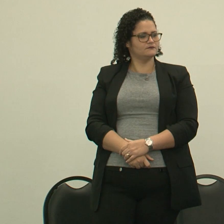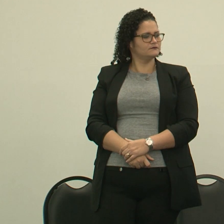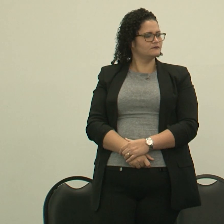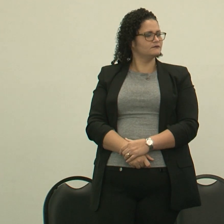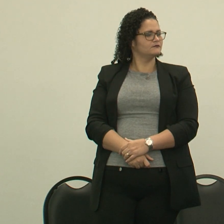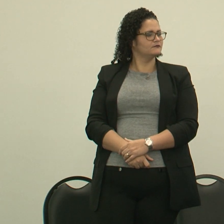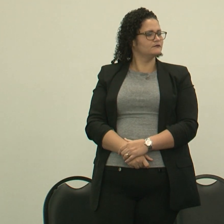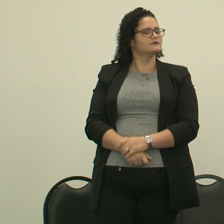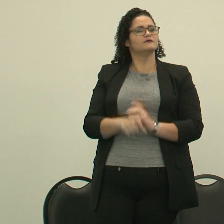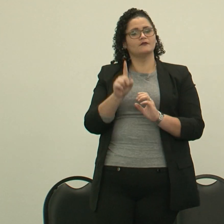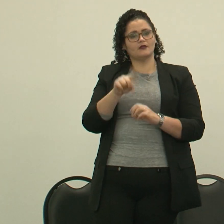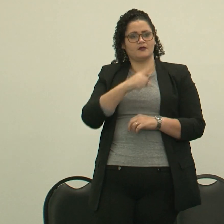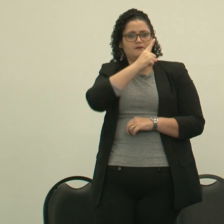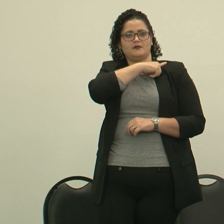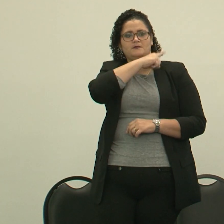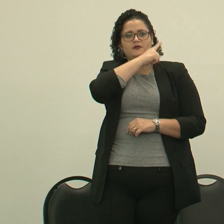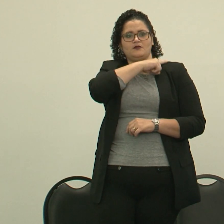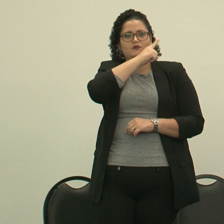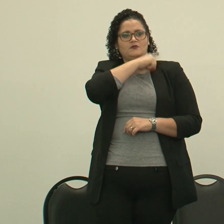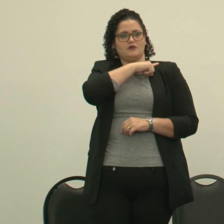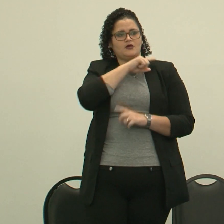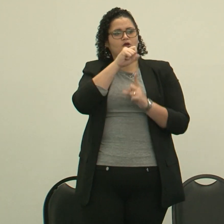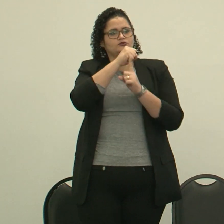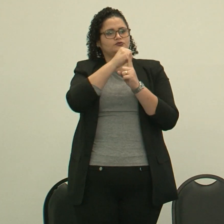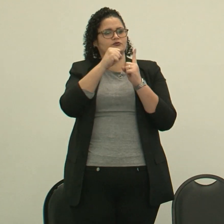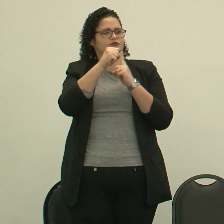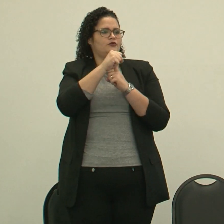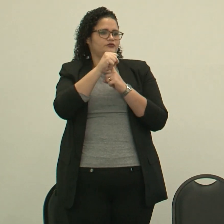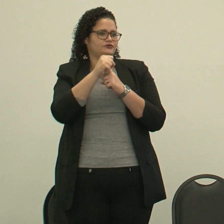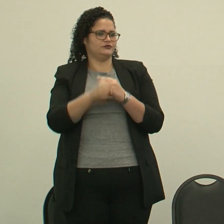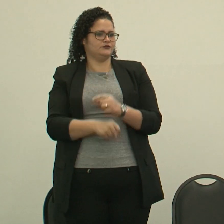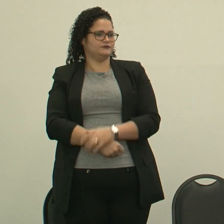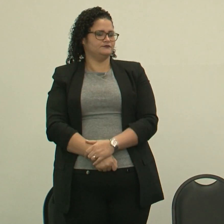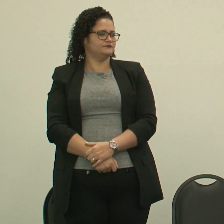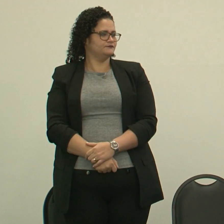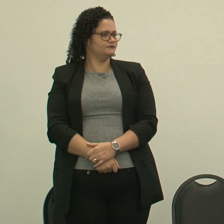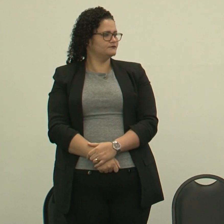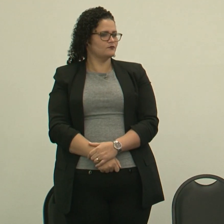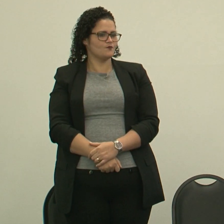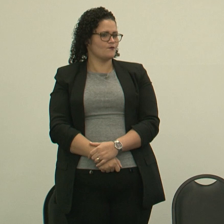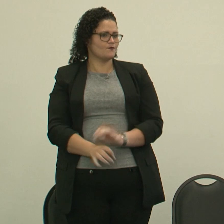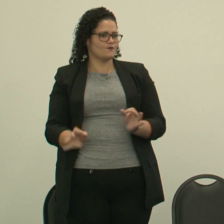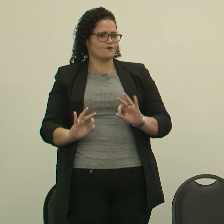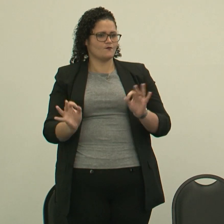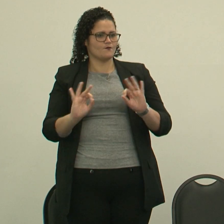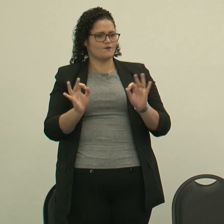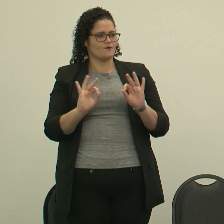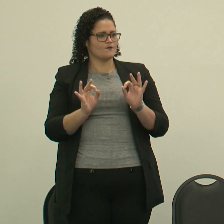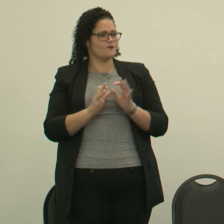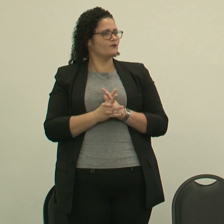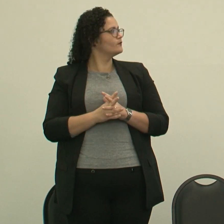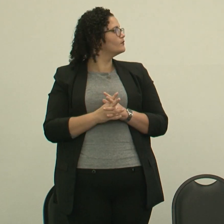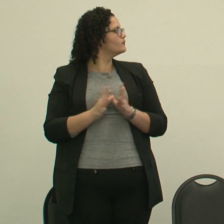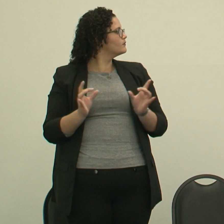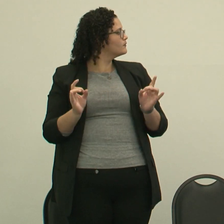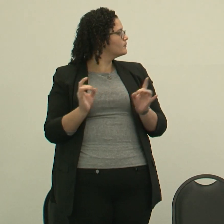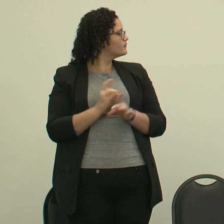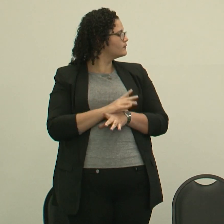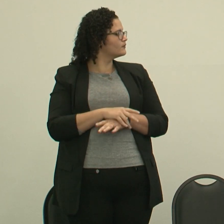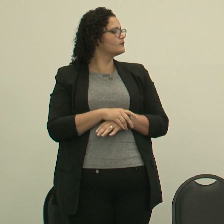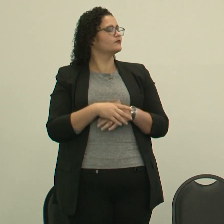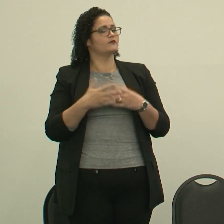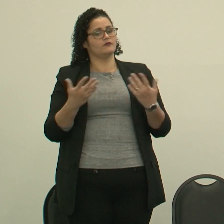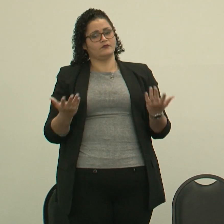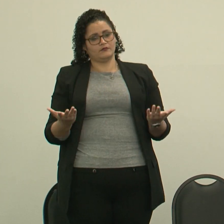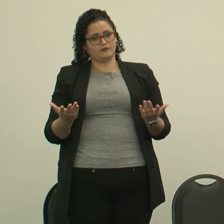Lembrando que eles estão trabalhando com primeira série do ensino médio, Sociologia. Não? Nenhuma proposta além dessa?